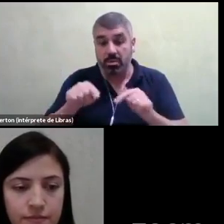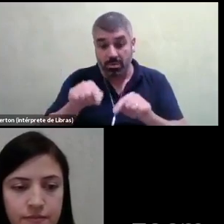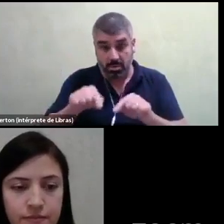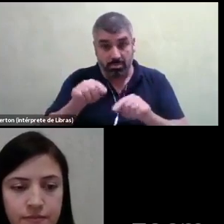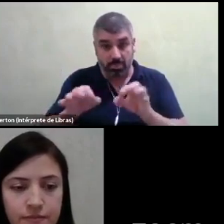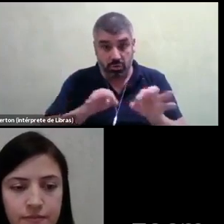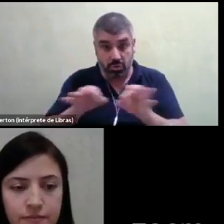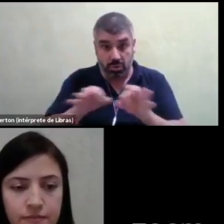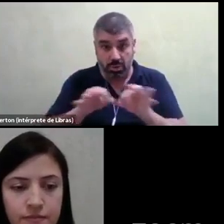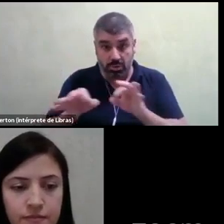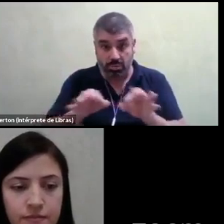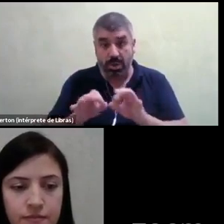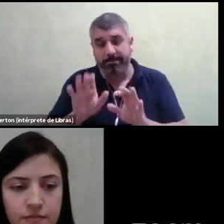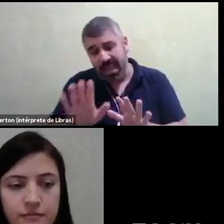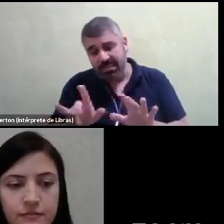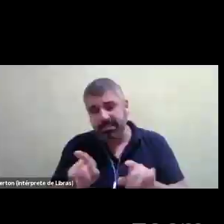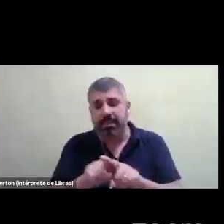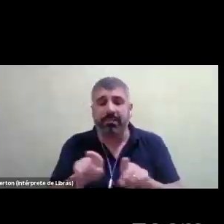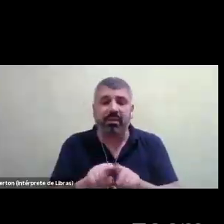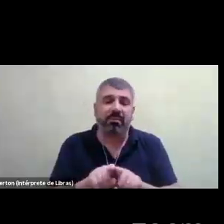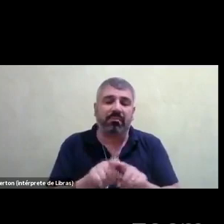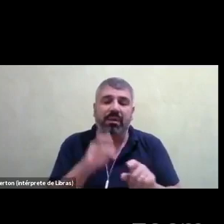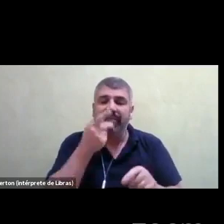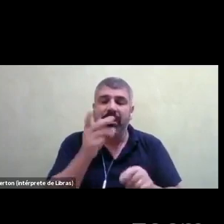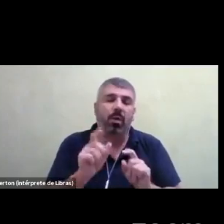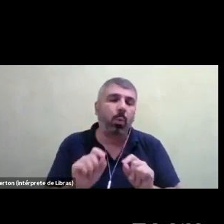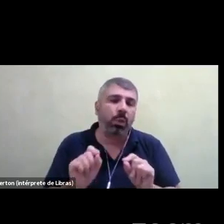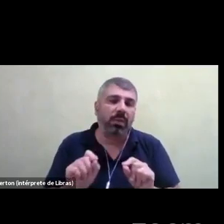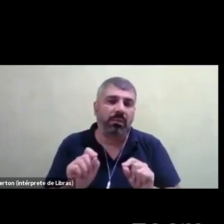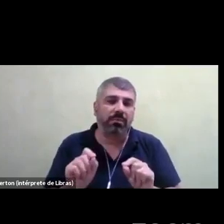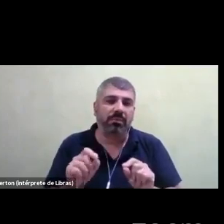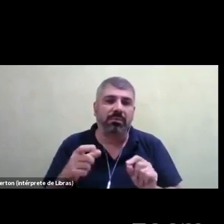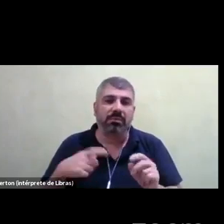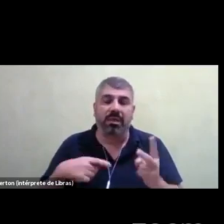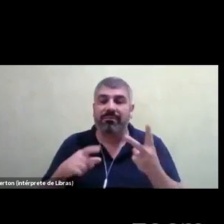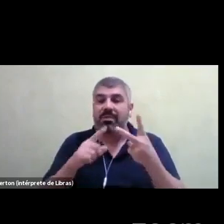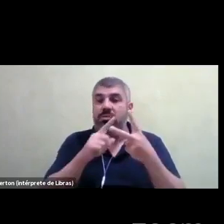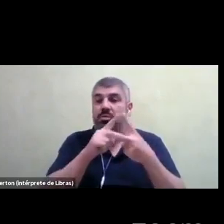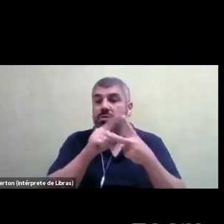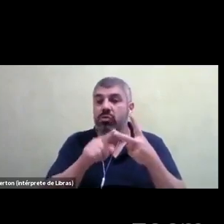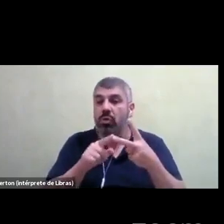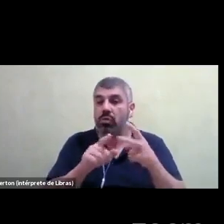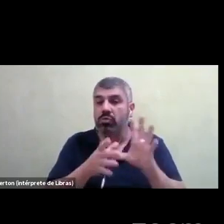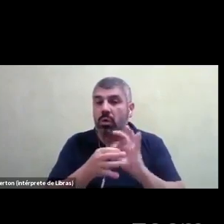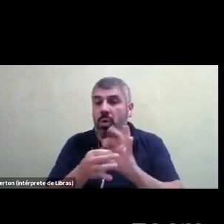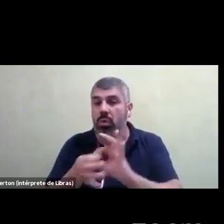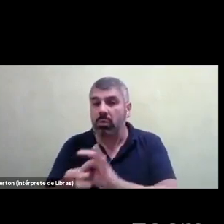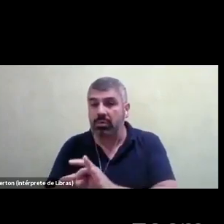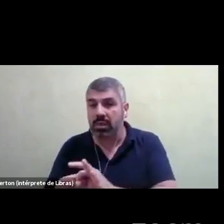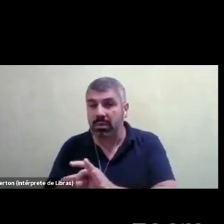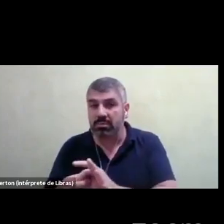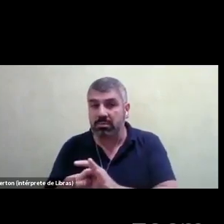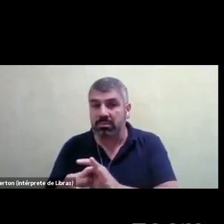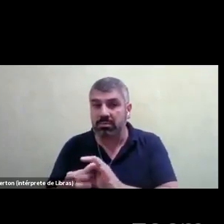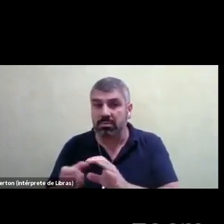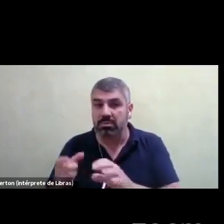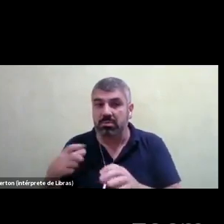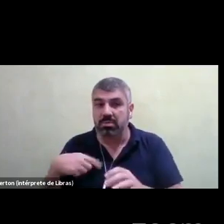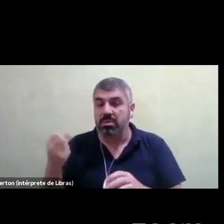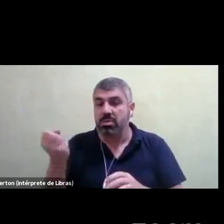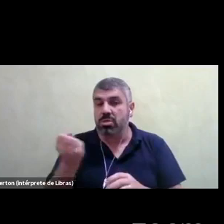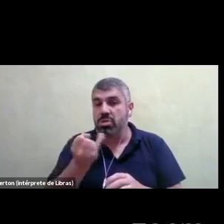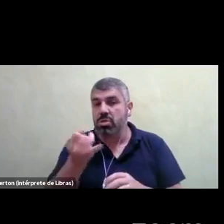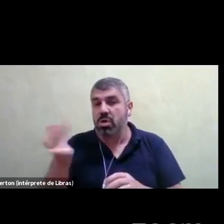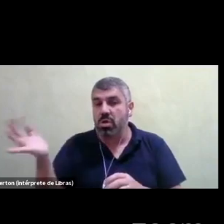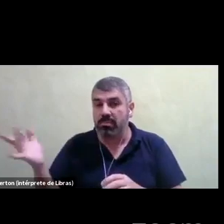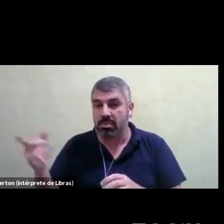projeto, mas também apontando o seguinte: a gente abordou 2 contextos só dos inúmeros que abordamos